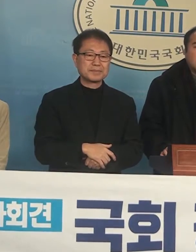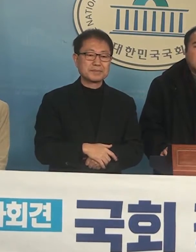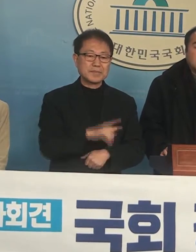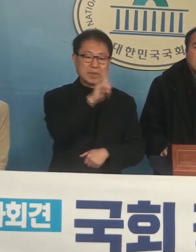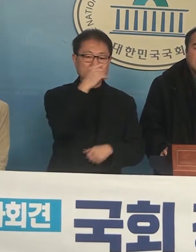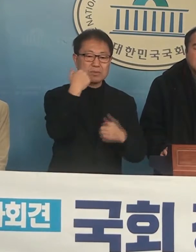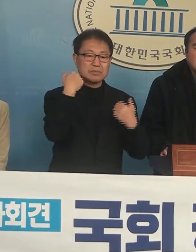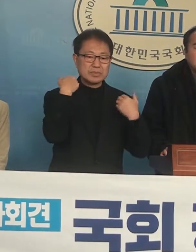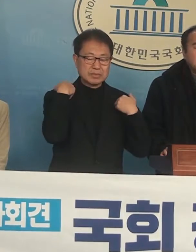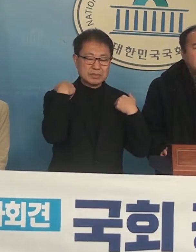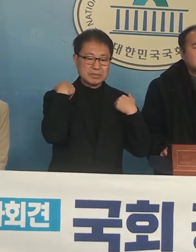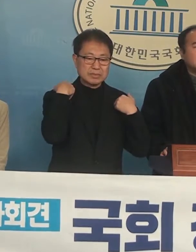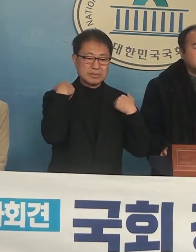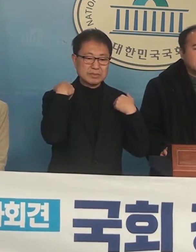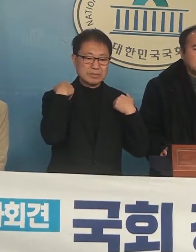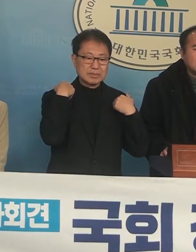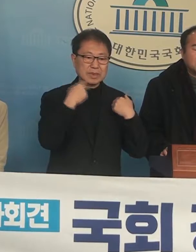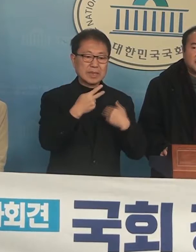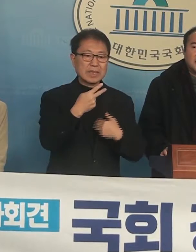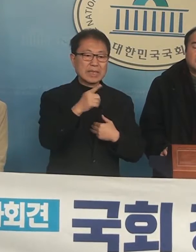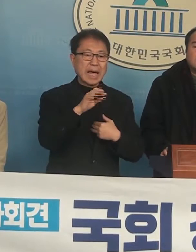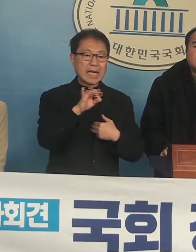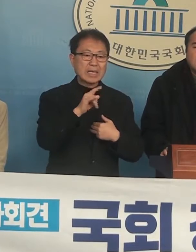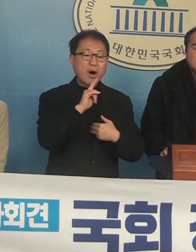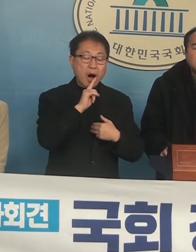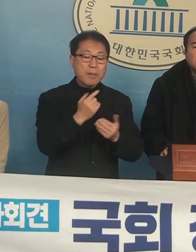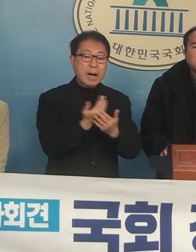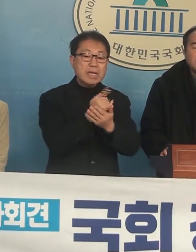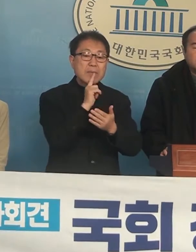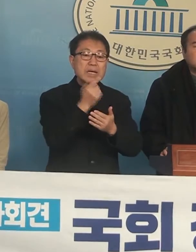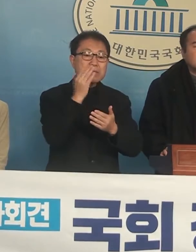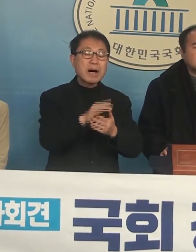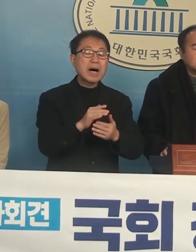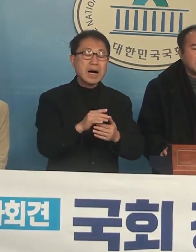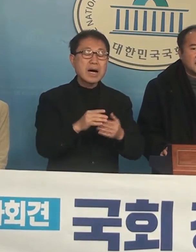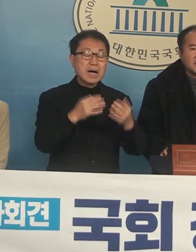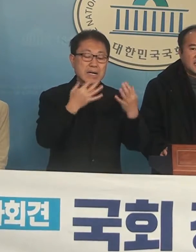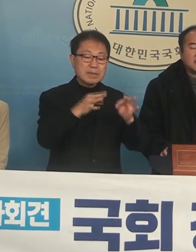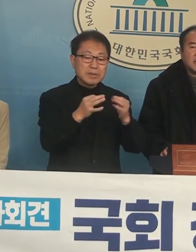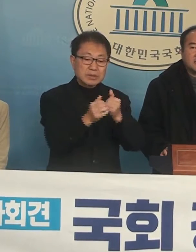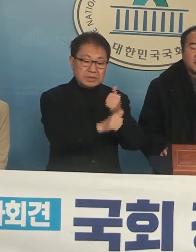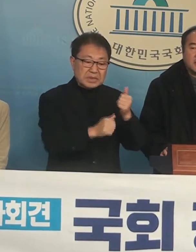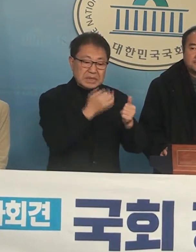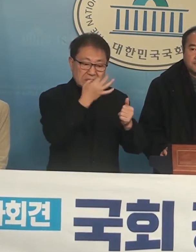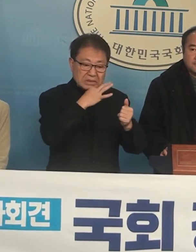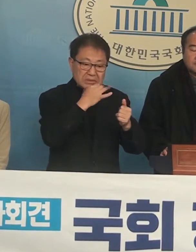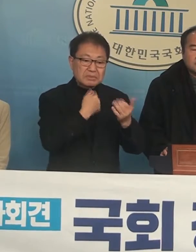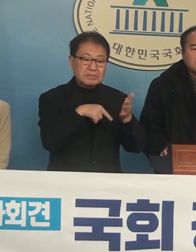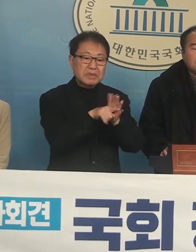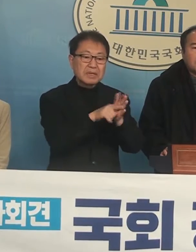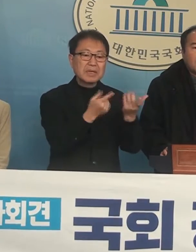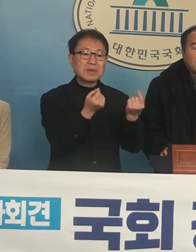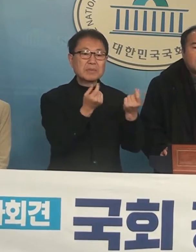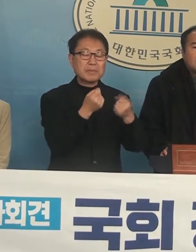정부는, 금융위원회는 데이터 산업 발전을 위해서라고 하지만 사실은 금융위원회의 부처 이기주의에 다름 아닙니다.